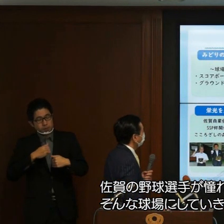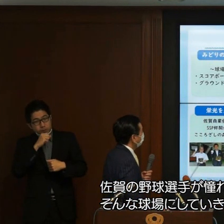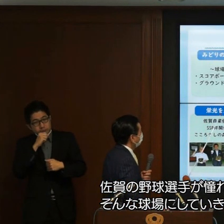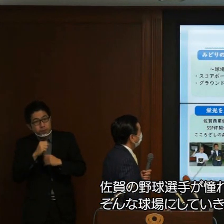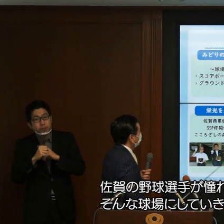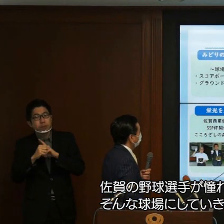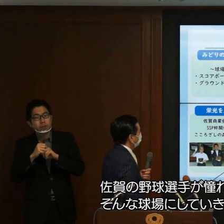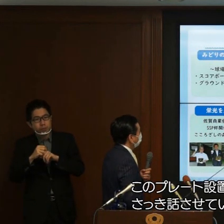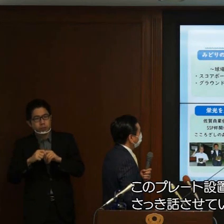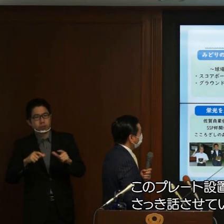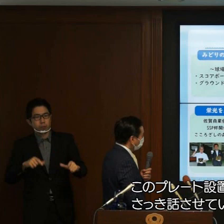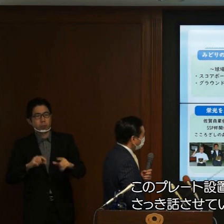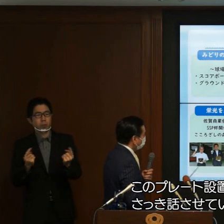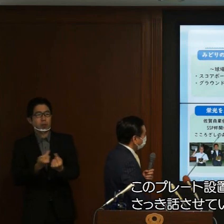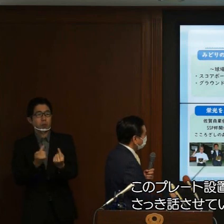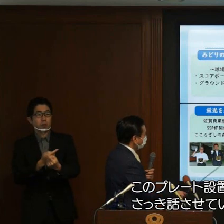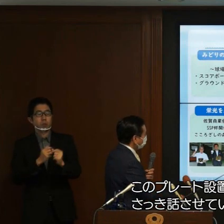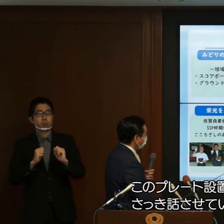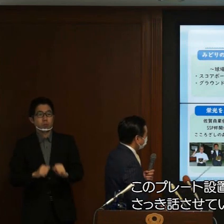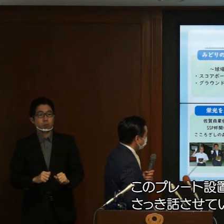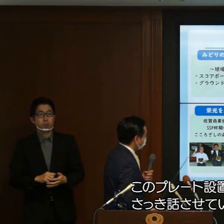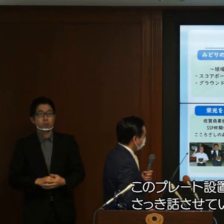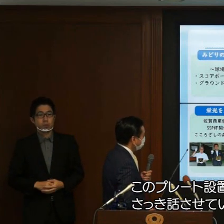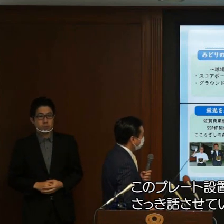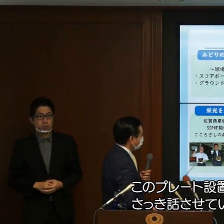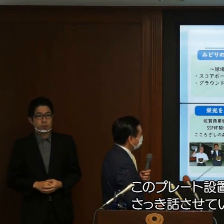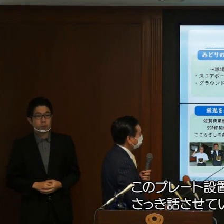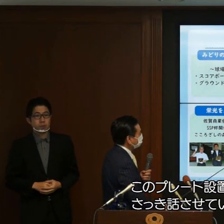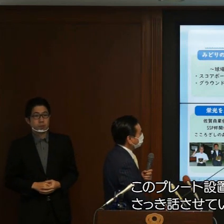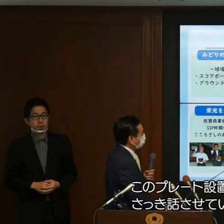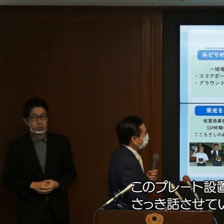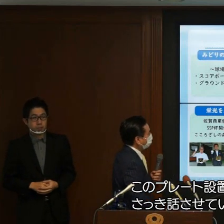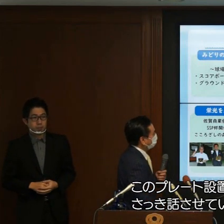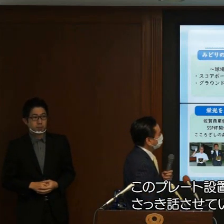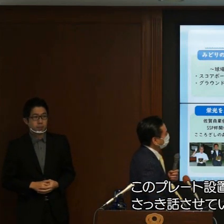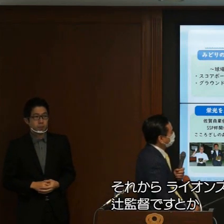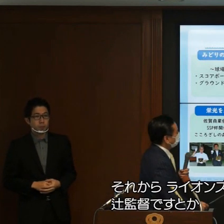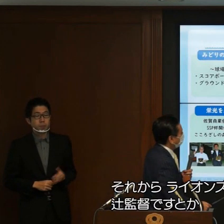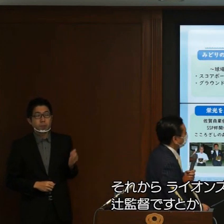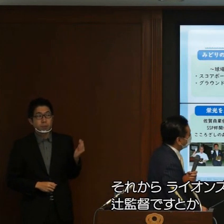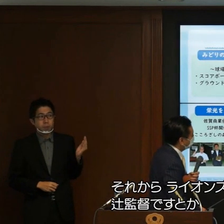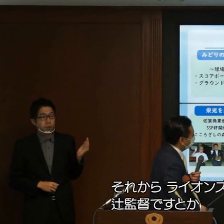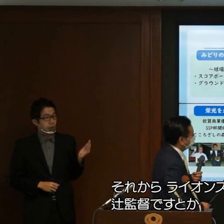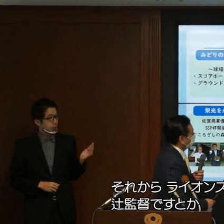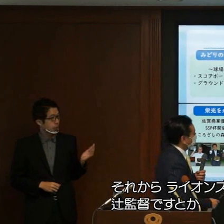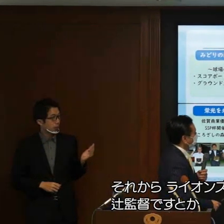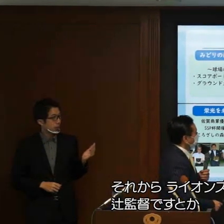。でもこのプレート設置はさっき話しさせていただきました。それから